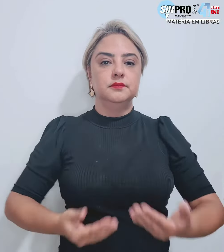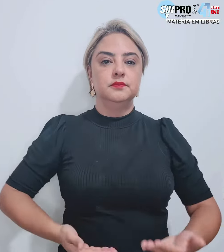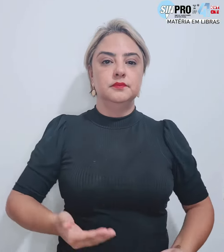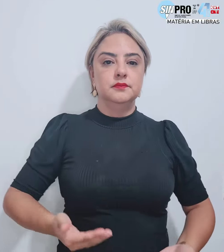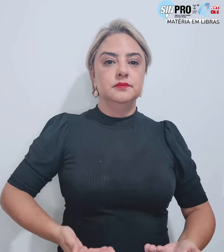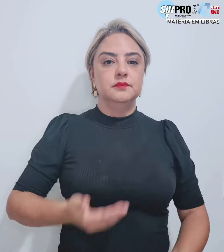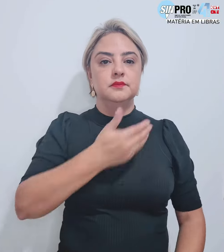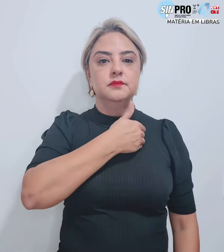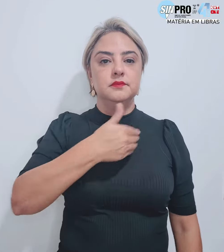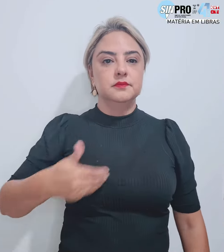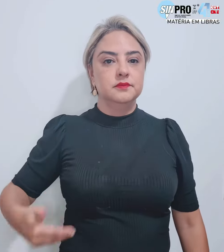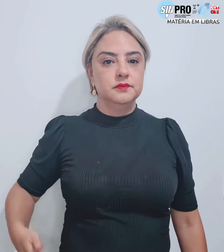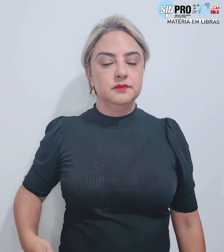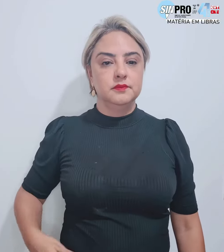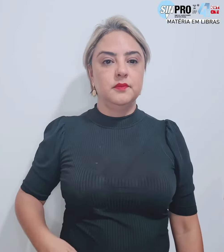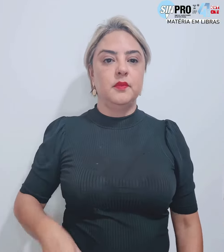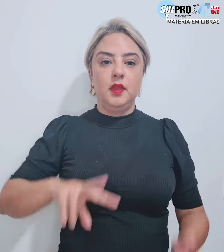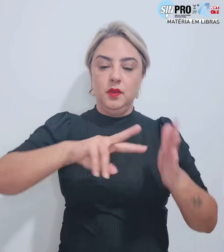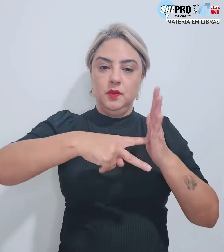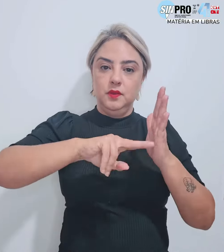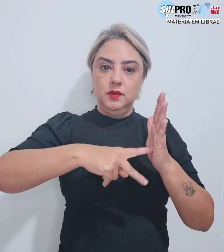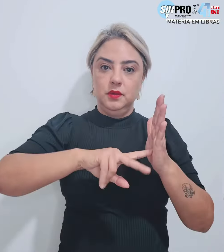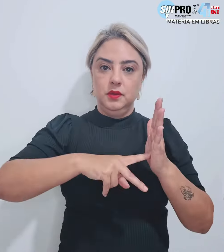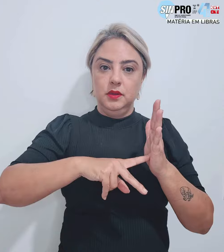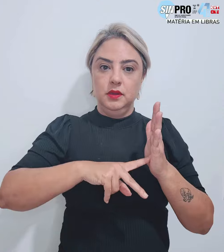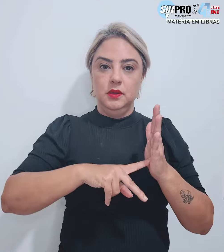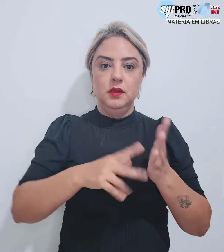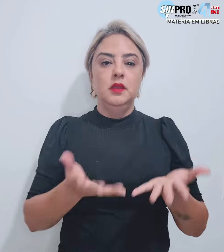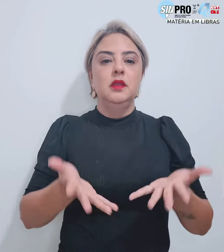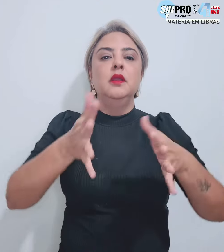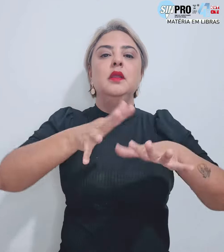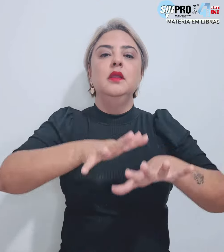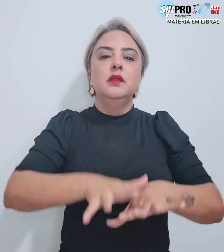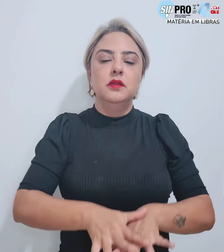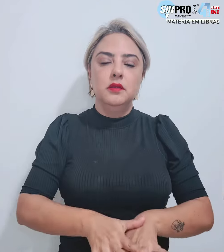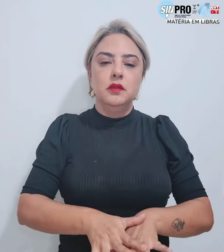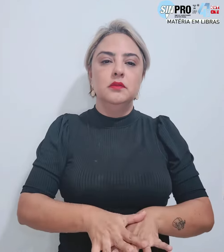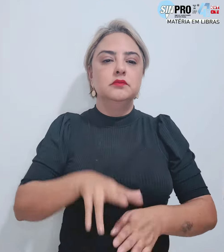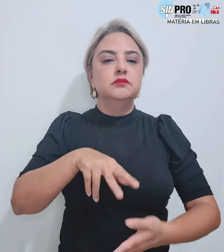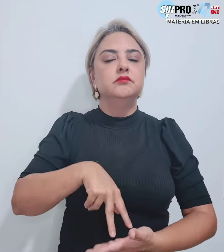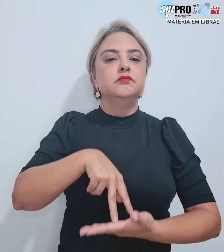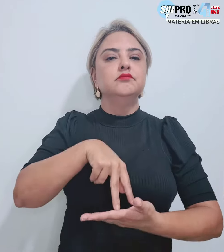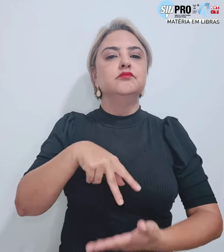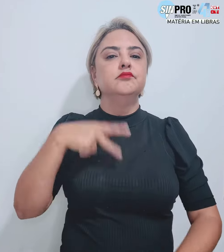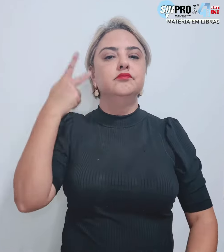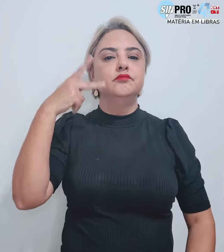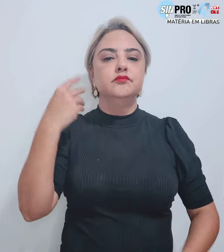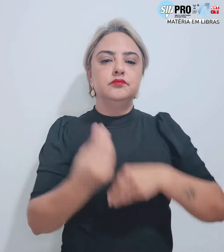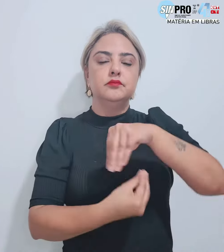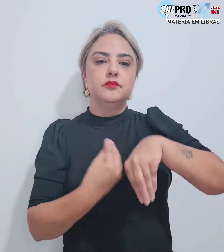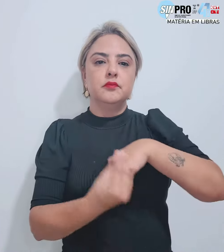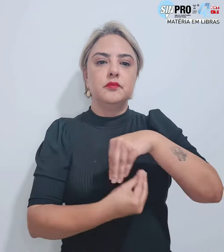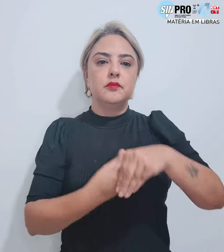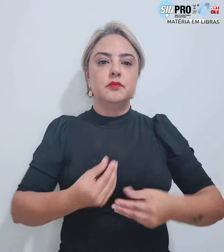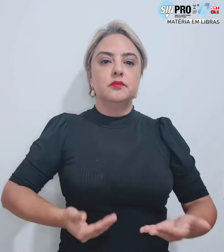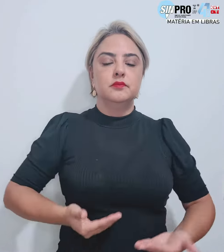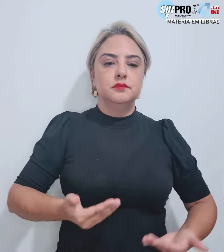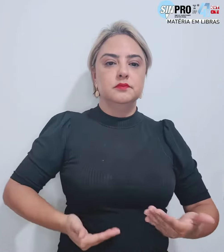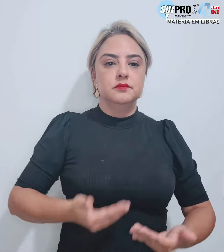Público. O Simpro se integrou à Frente Parlamentar Mista do Serviço Público,